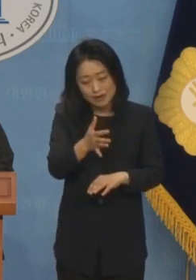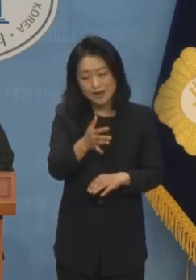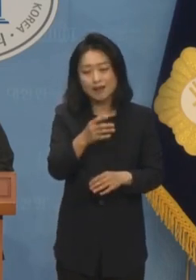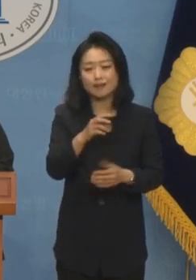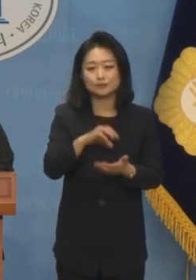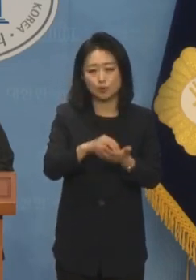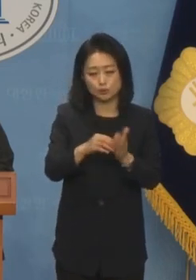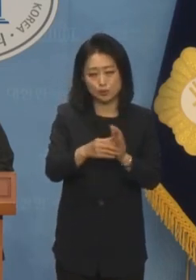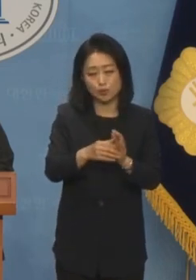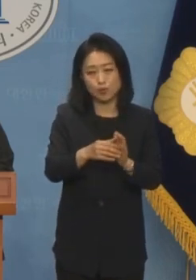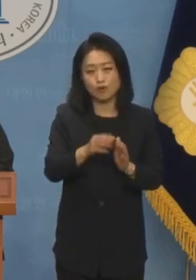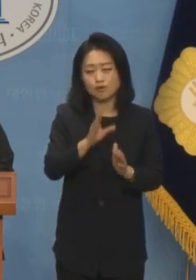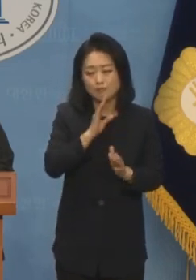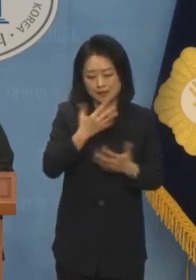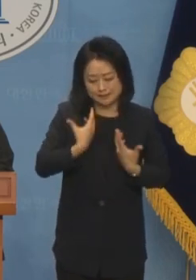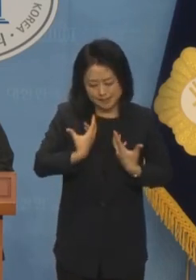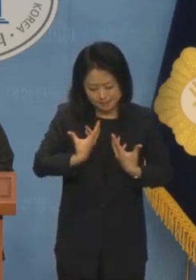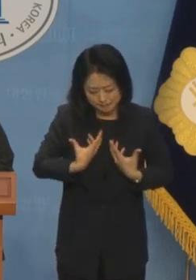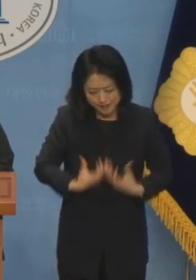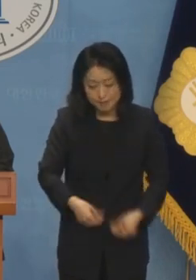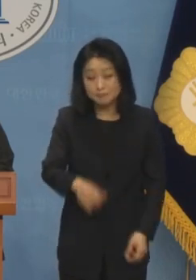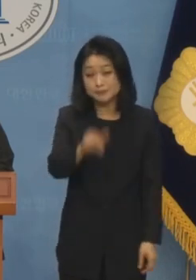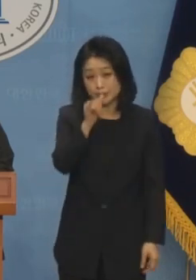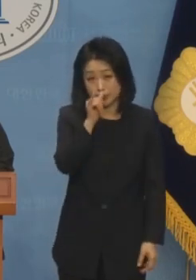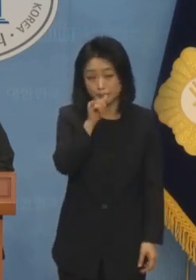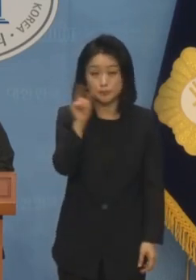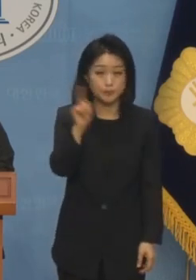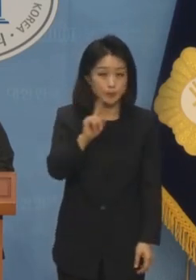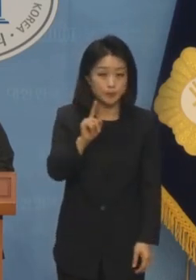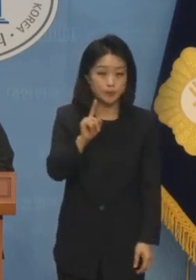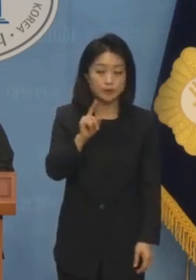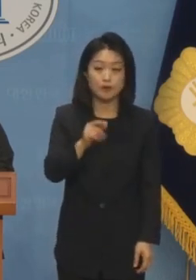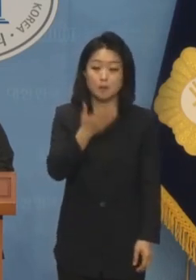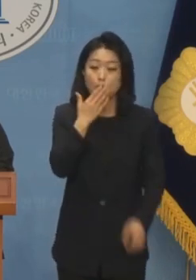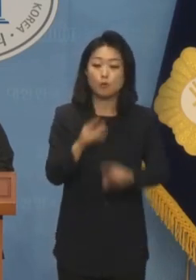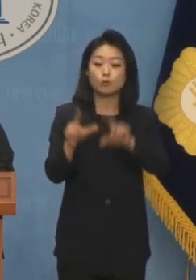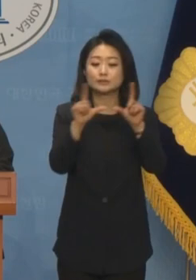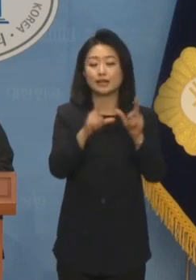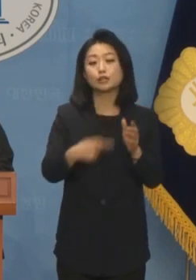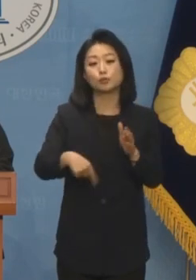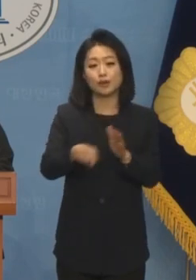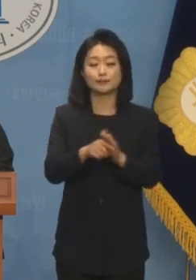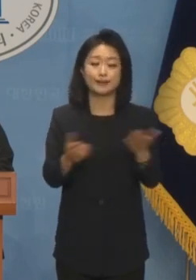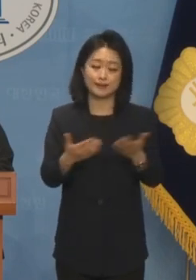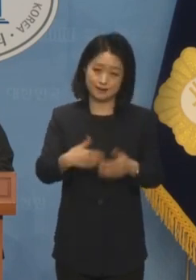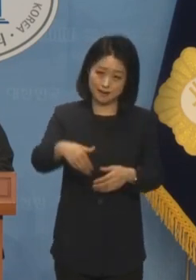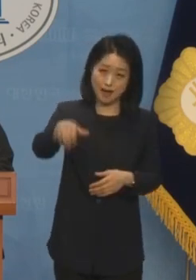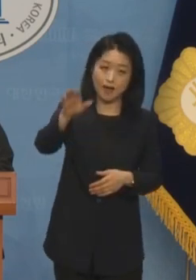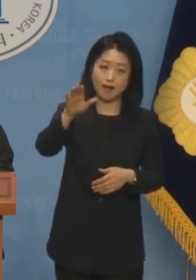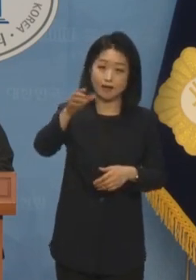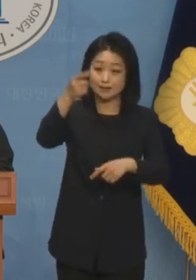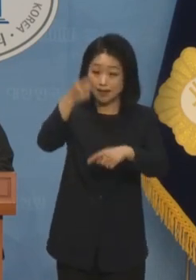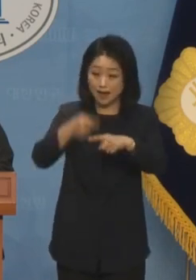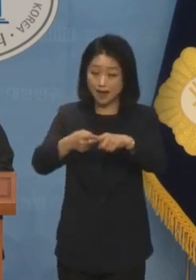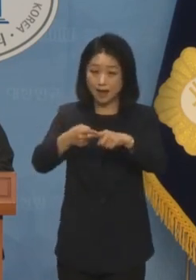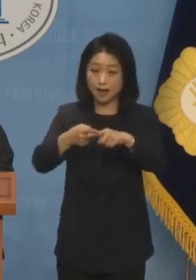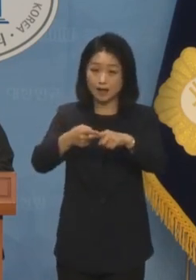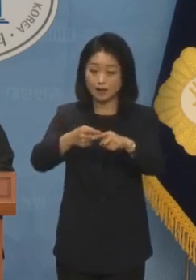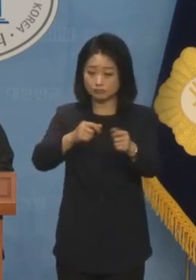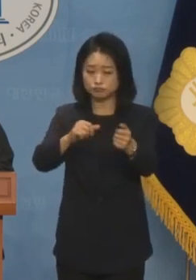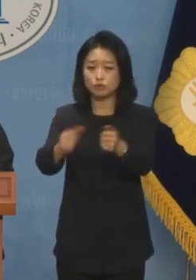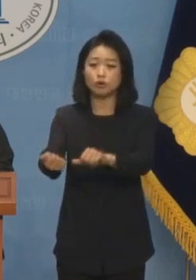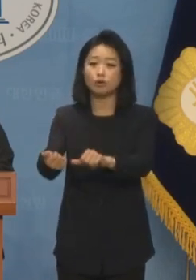여전히 참담하고 끔찍합니다. 먹고 살기 위해 일하러 나갔다가 집으로